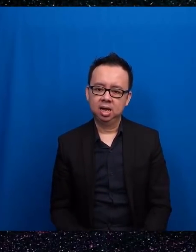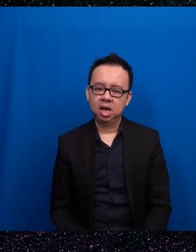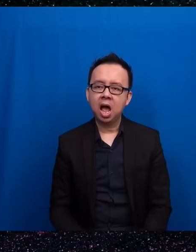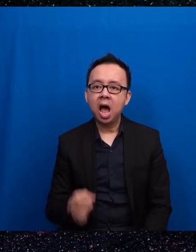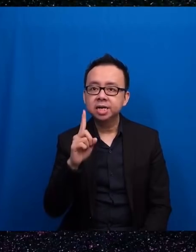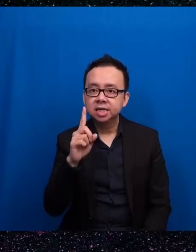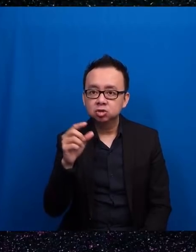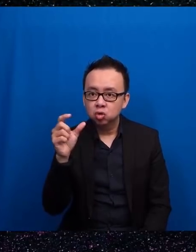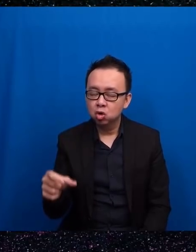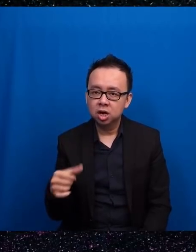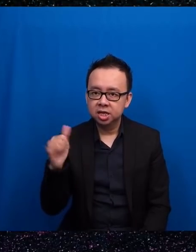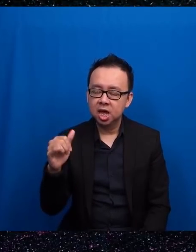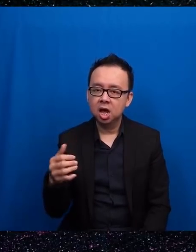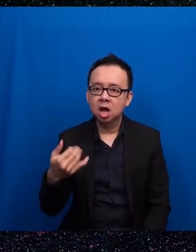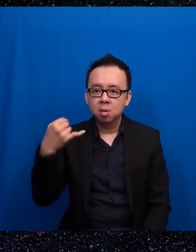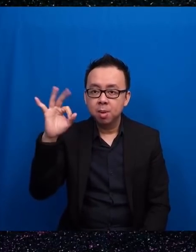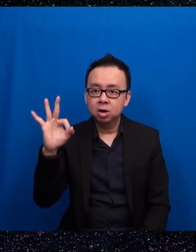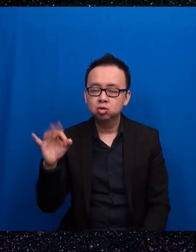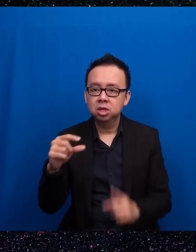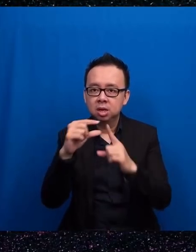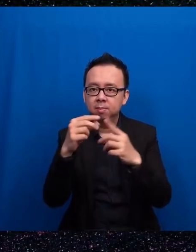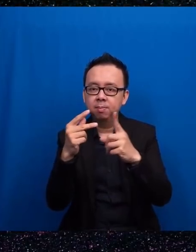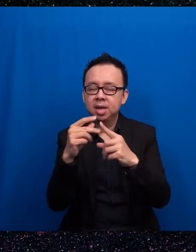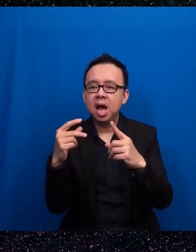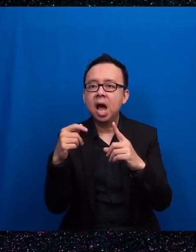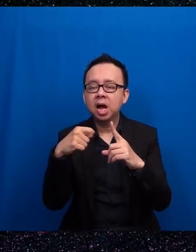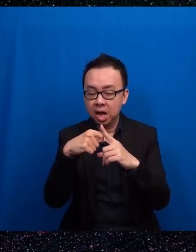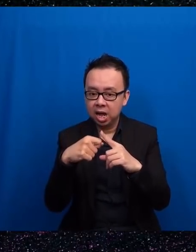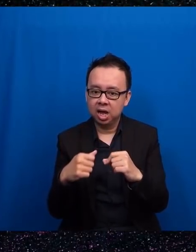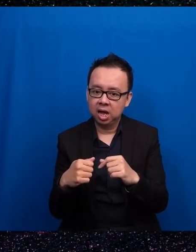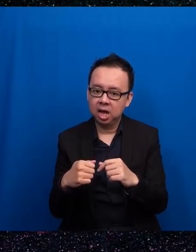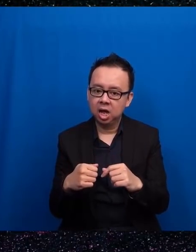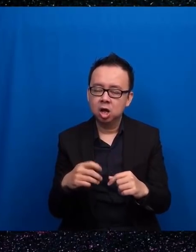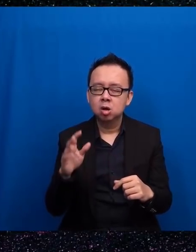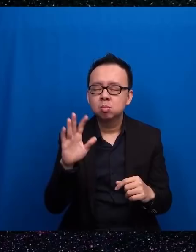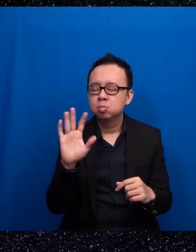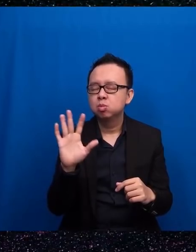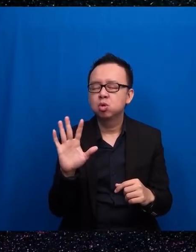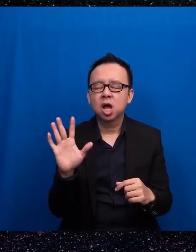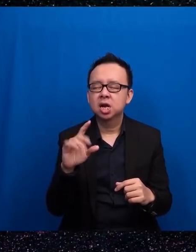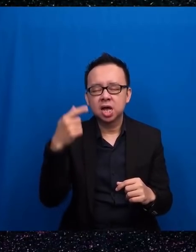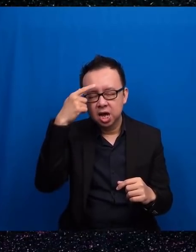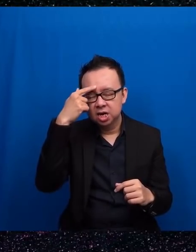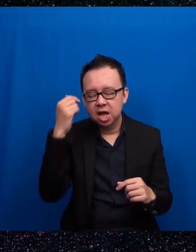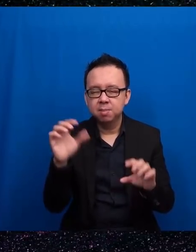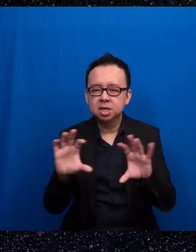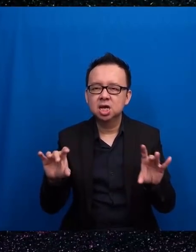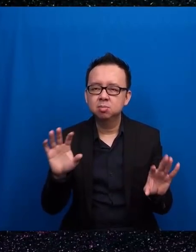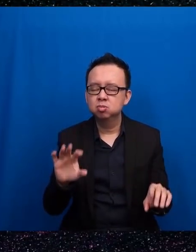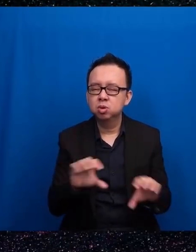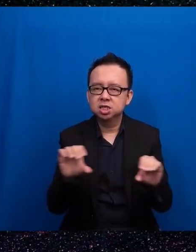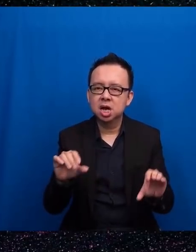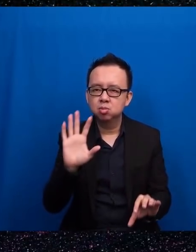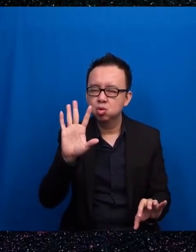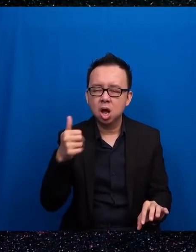Ada seorang yang barusan di PHK juga karena semua wabah ini. Bukan karena pekerjaanmu tidak baik, tapi memang